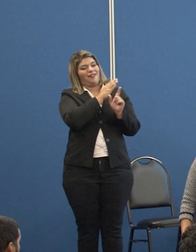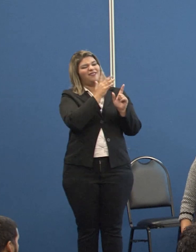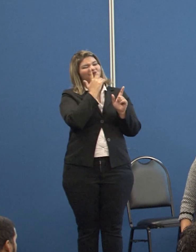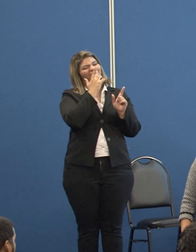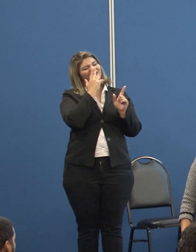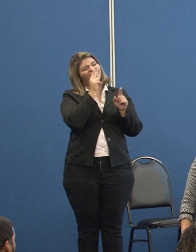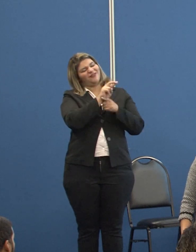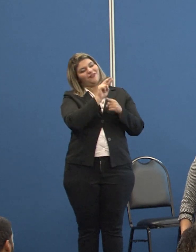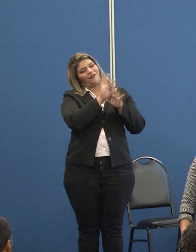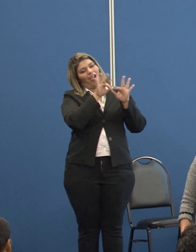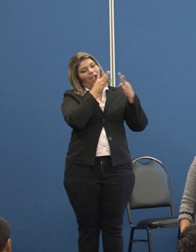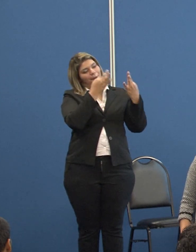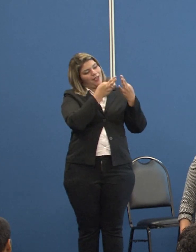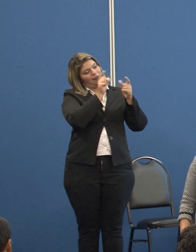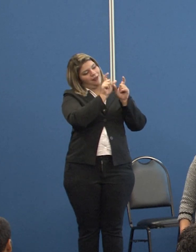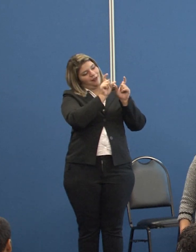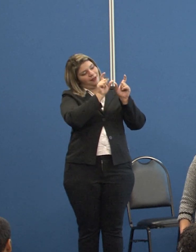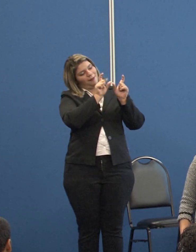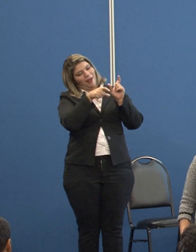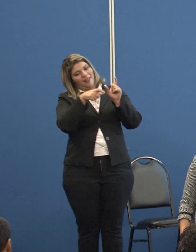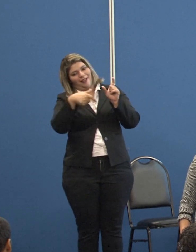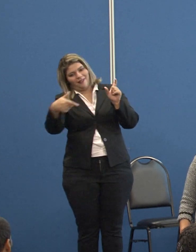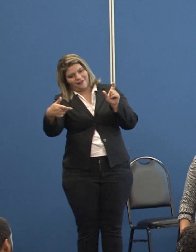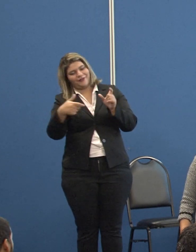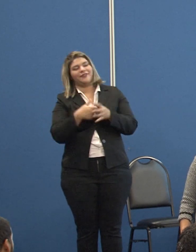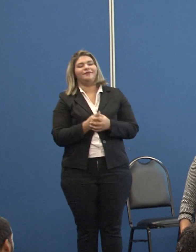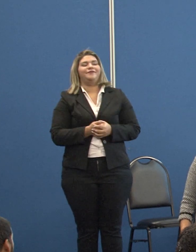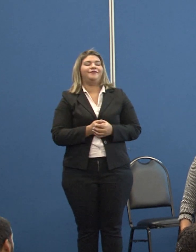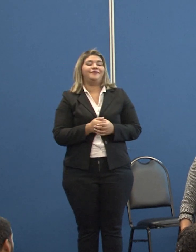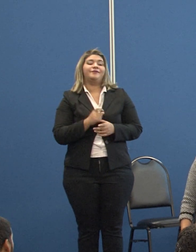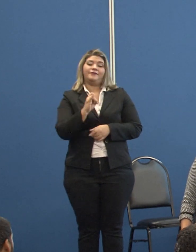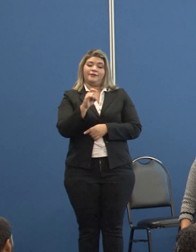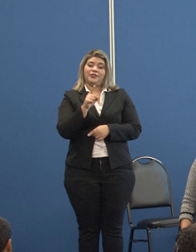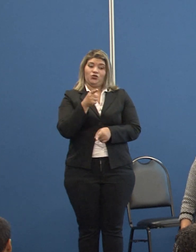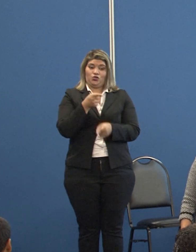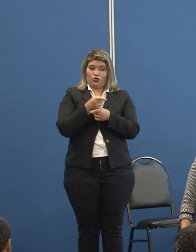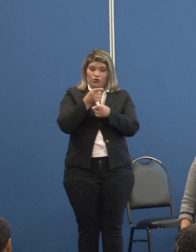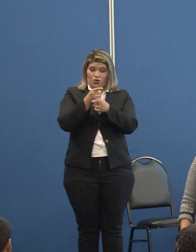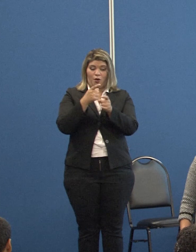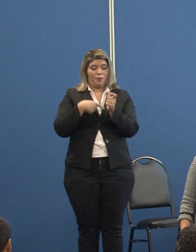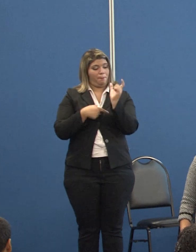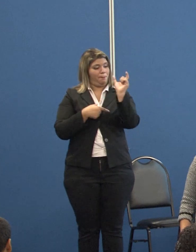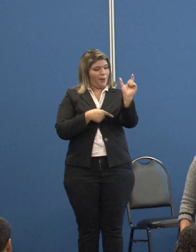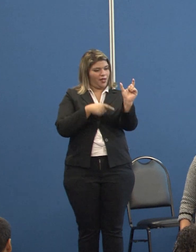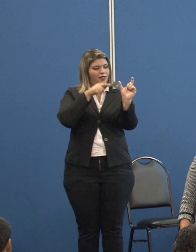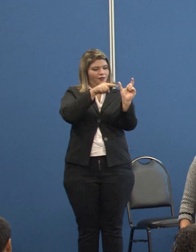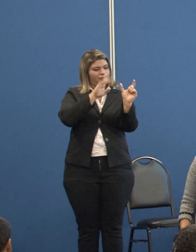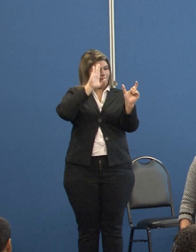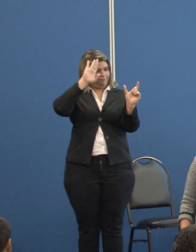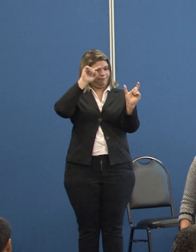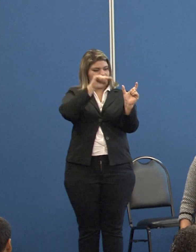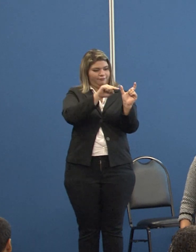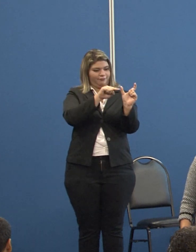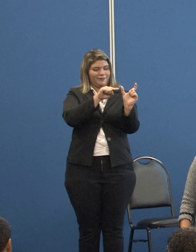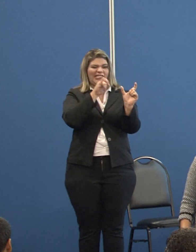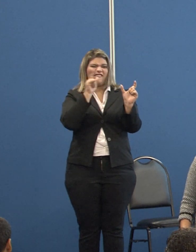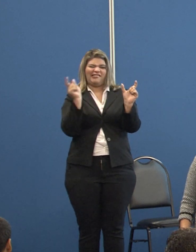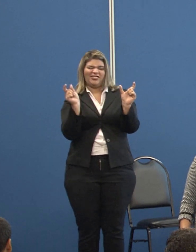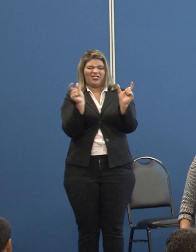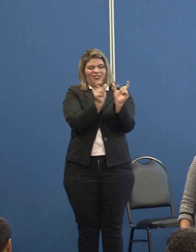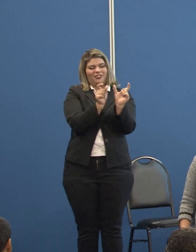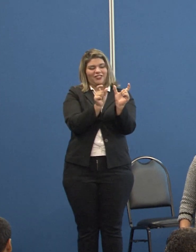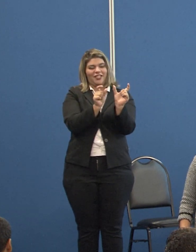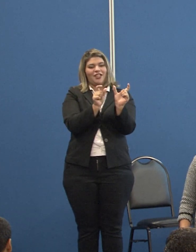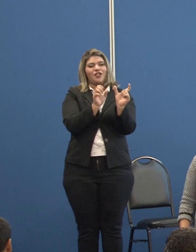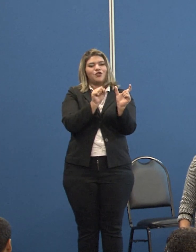se ele descobre ali uma palavra primitiva e sabe que daquela palavra eu coloco um prefixo ou um sufixo,